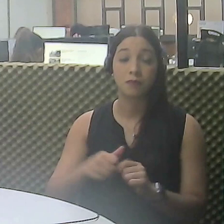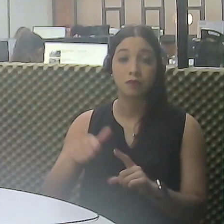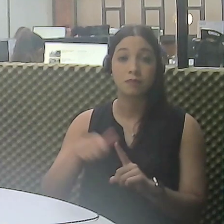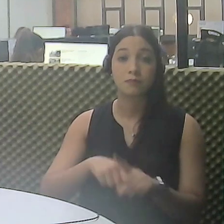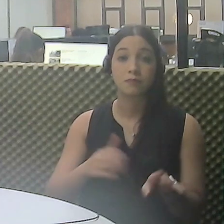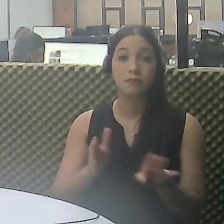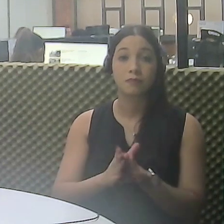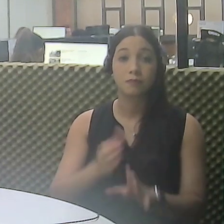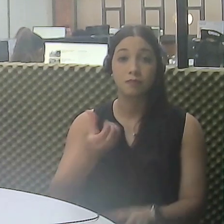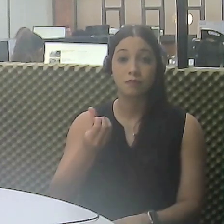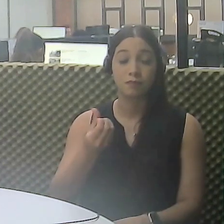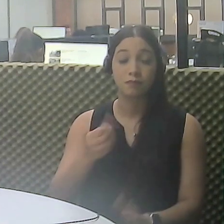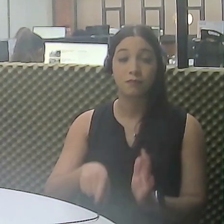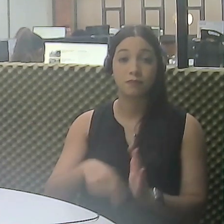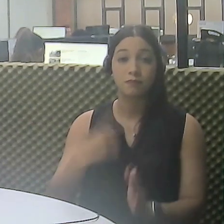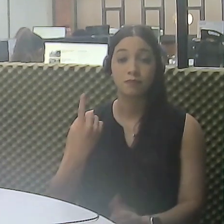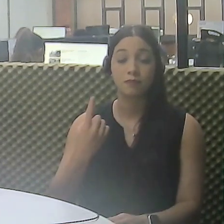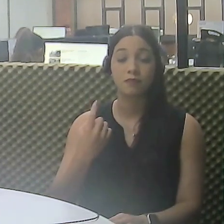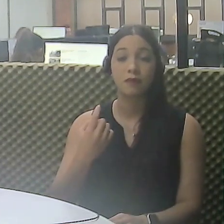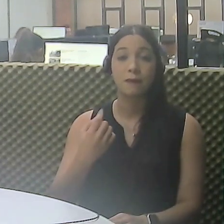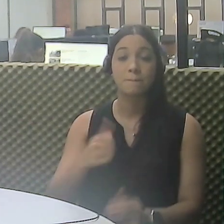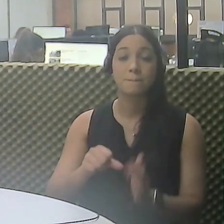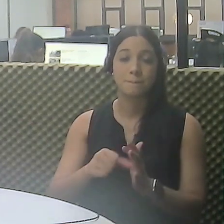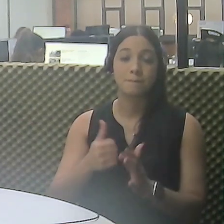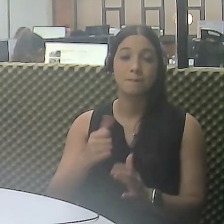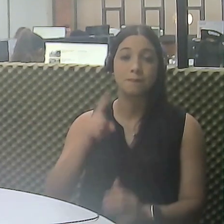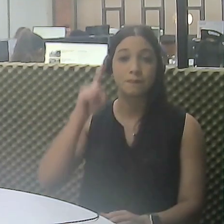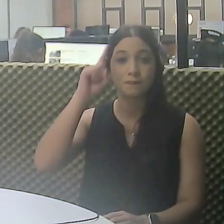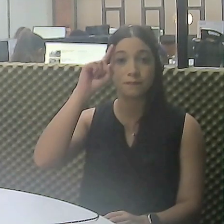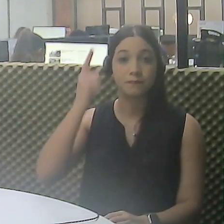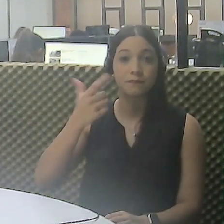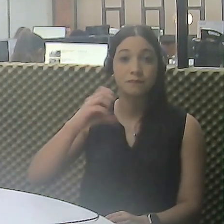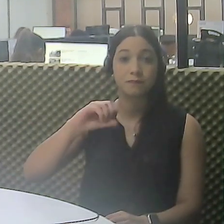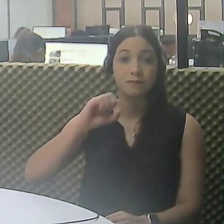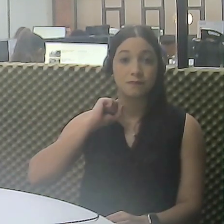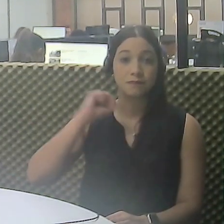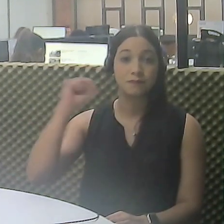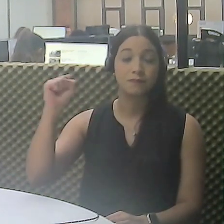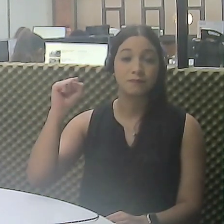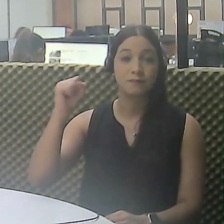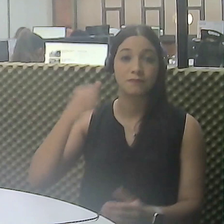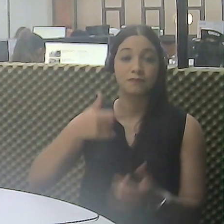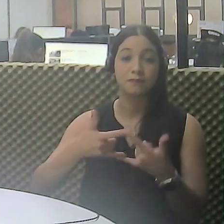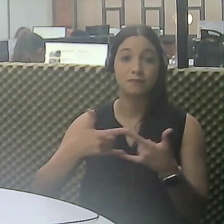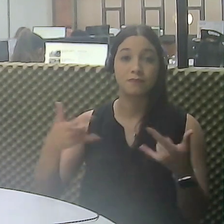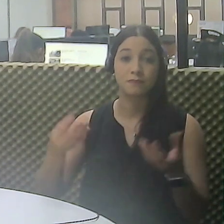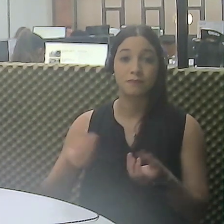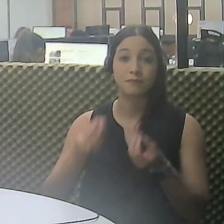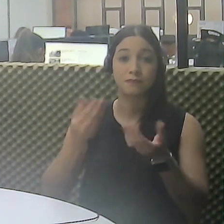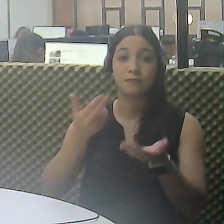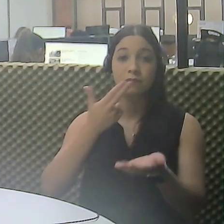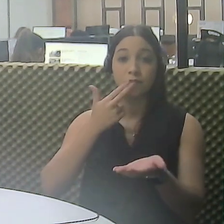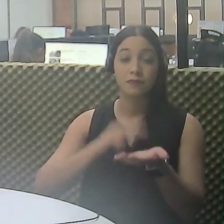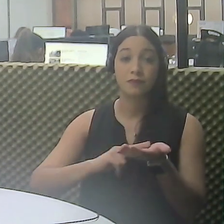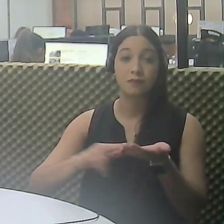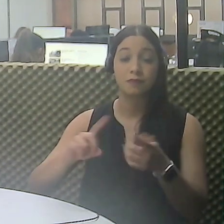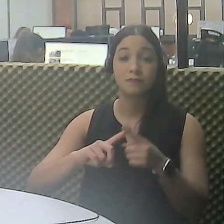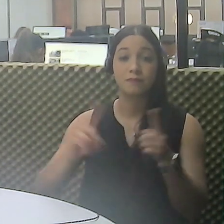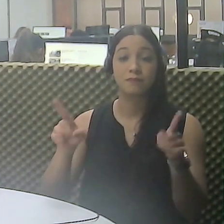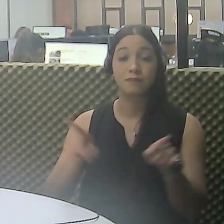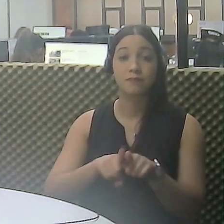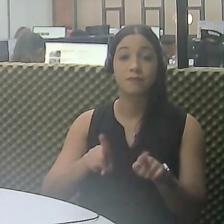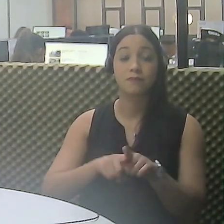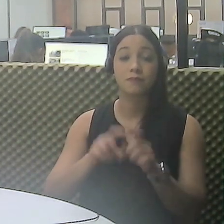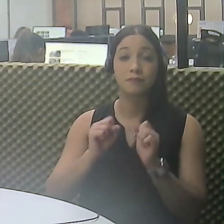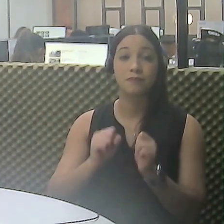até 6 vezes, com vencimento da primeira parcela em 29 de abril. Os carnês foram entregues pelos Correios, porém é possível emitir